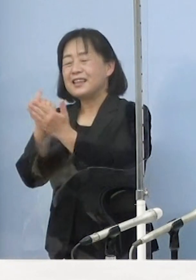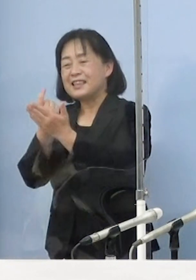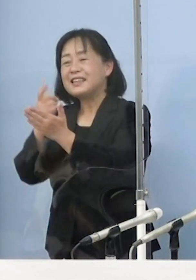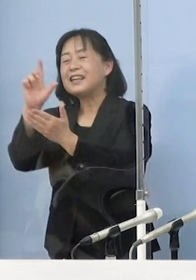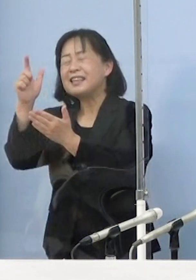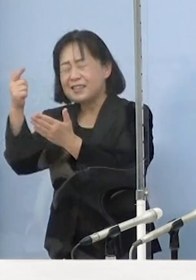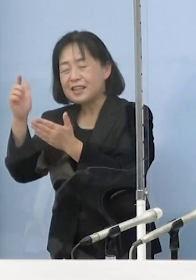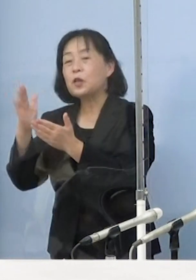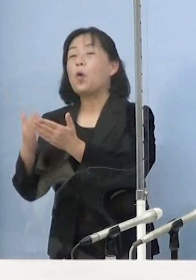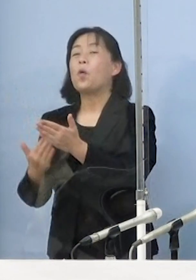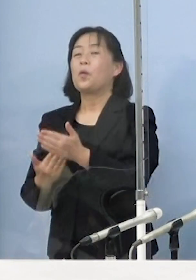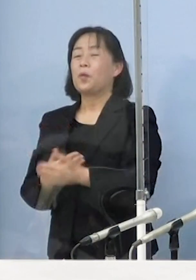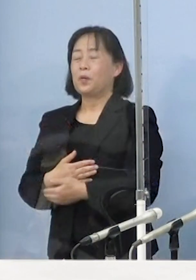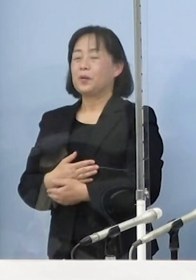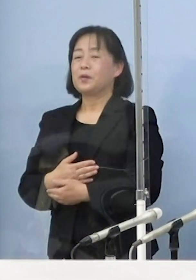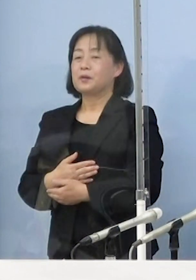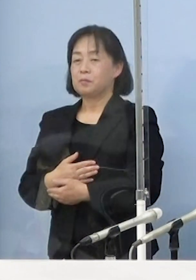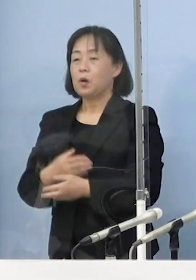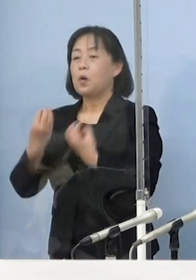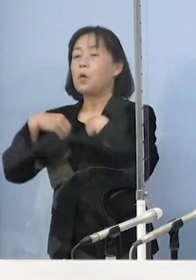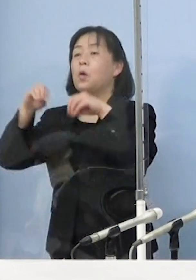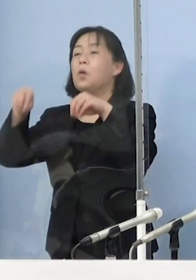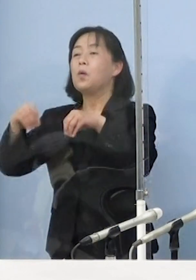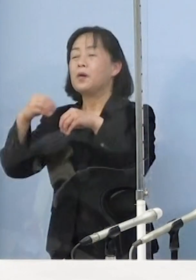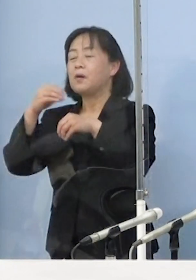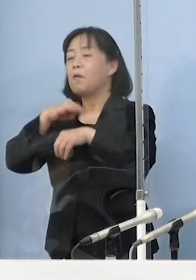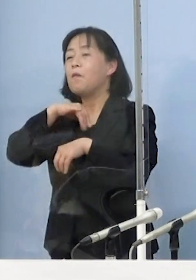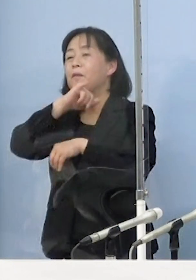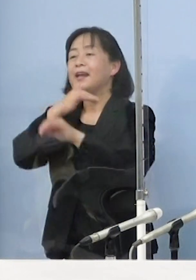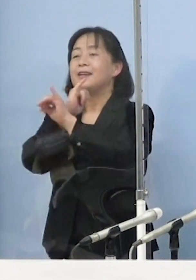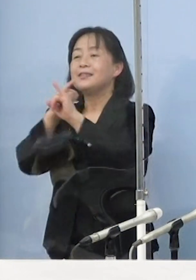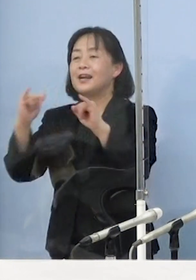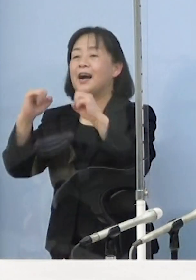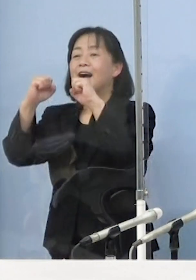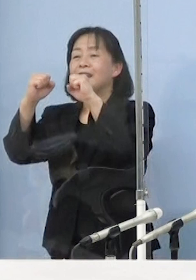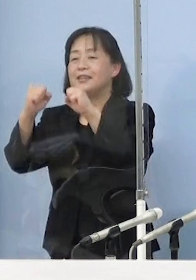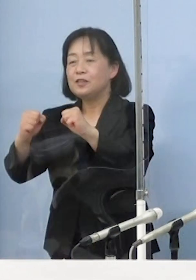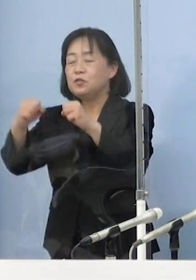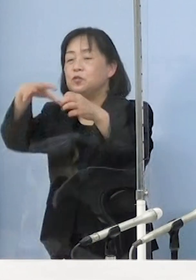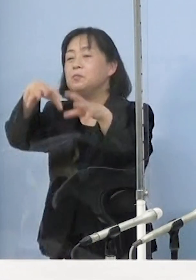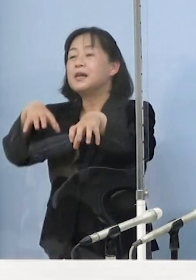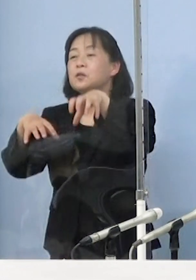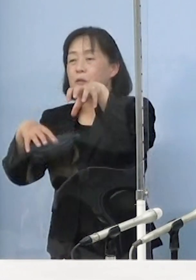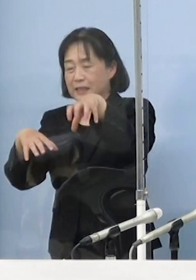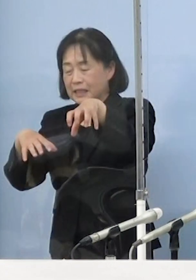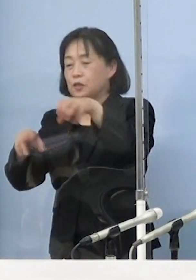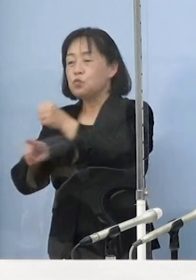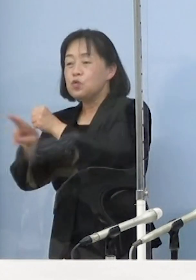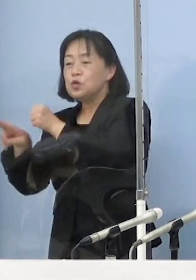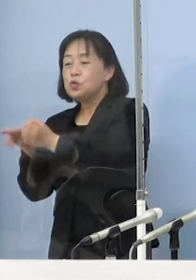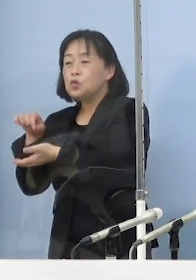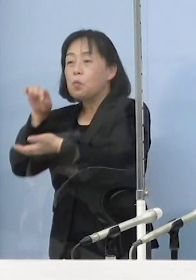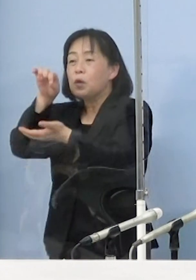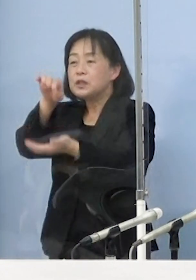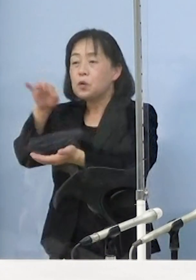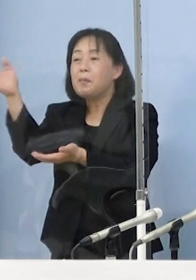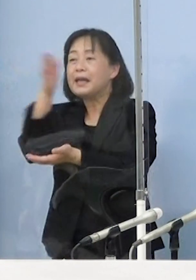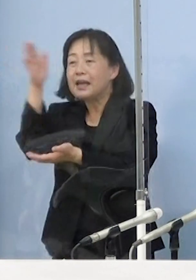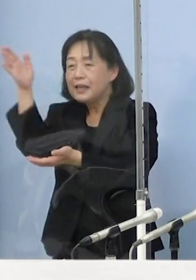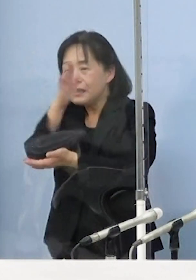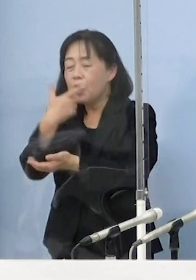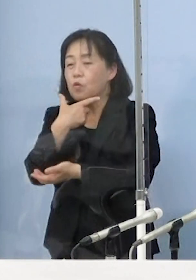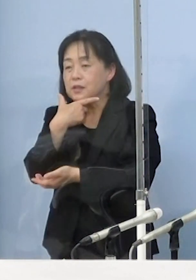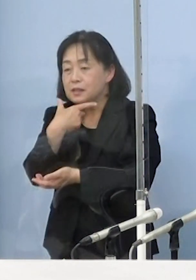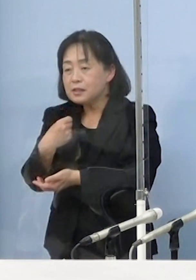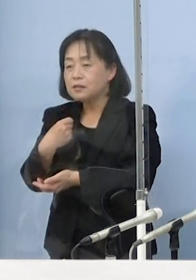ところに持ち込まないでほしいと、まあ、ここがやはり一つのお願いということになるかと思